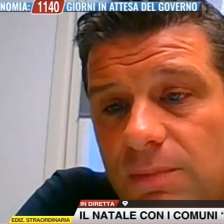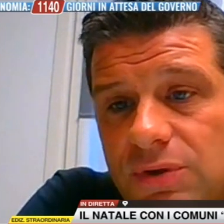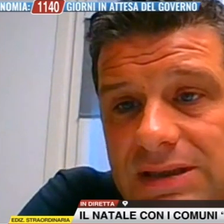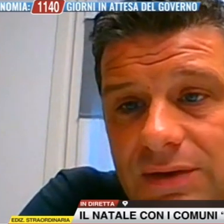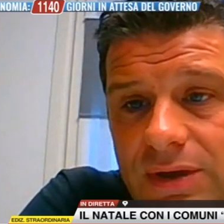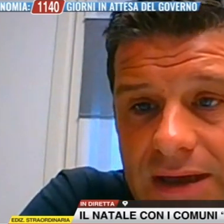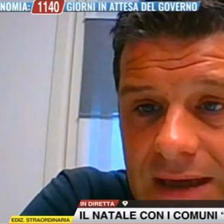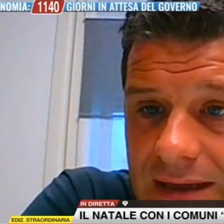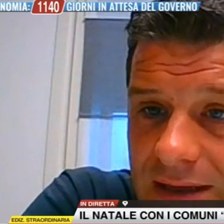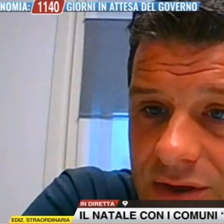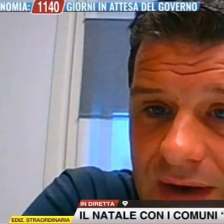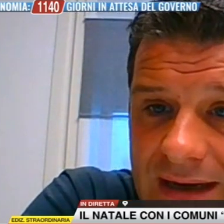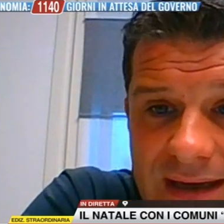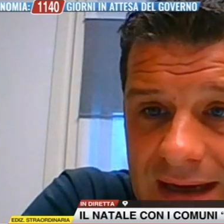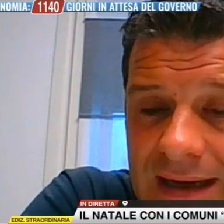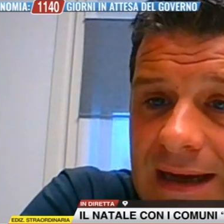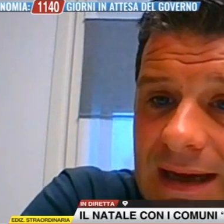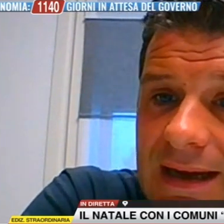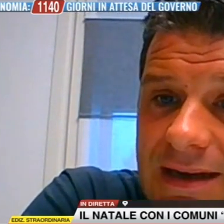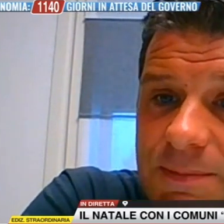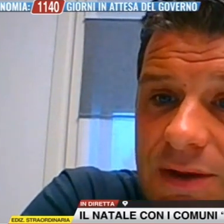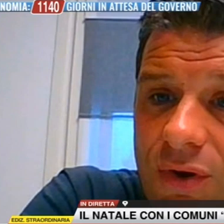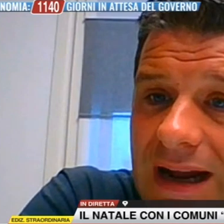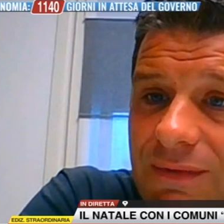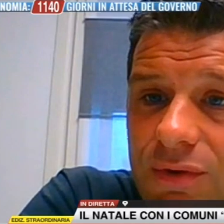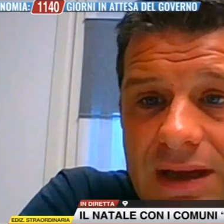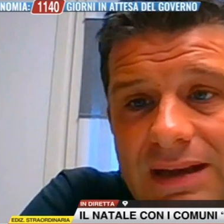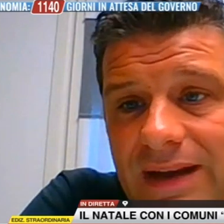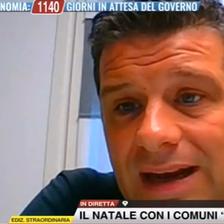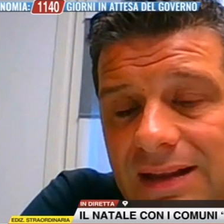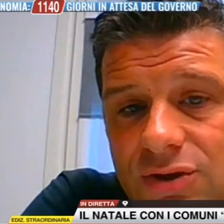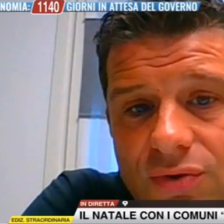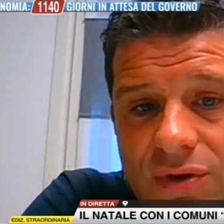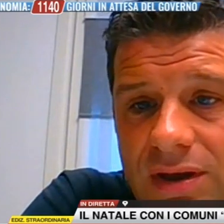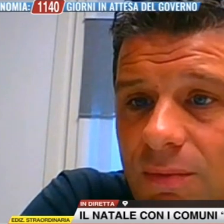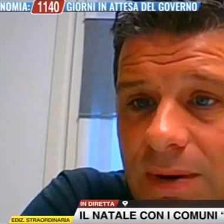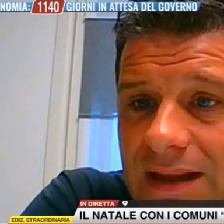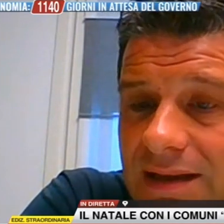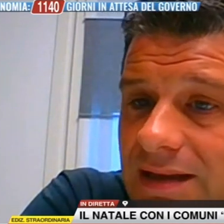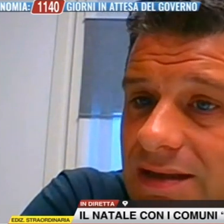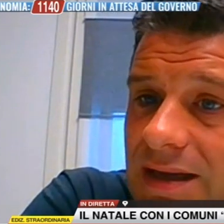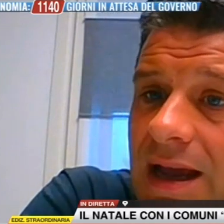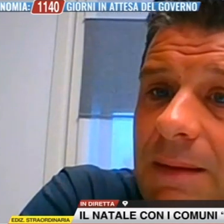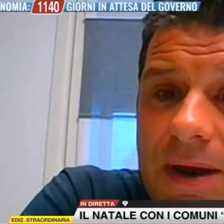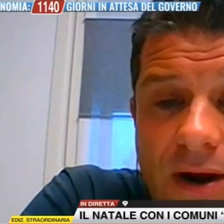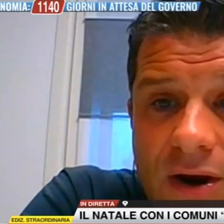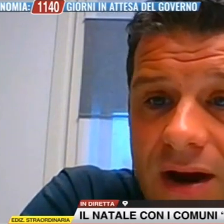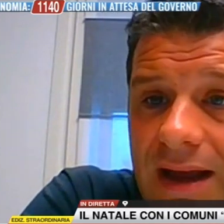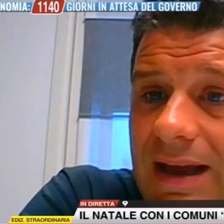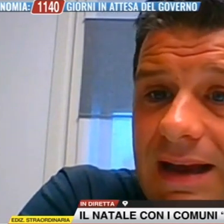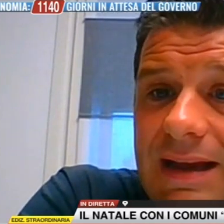capisco le posizioni di Giovanni che rispetto alla volontà dei veneti sono in completa antitesi,